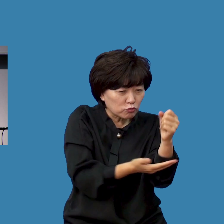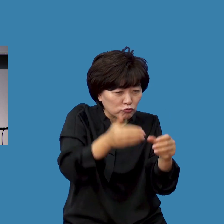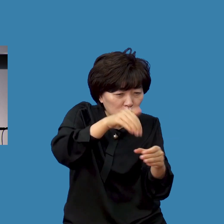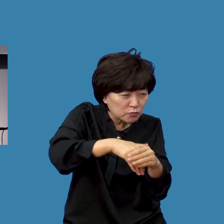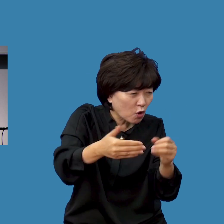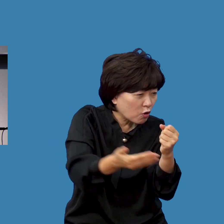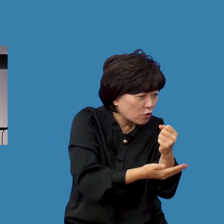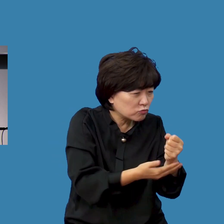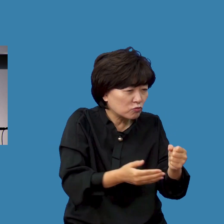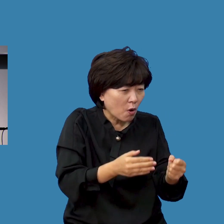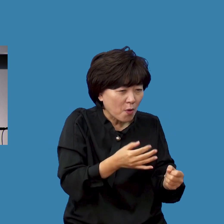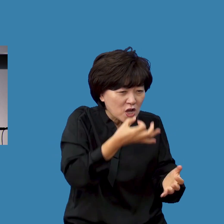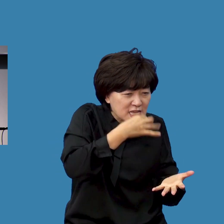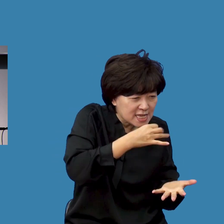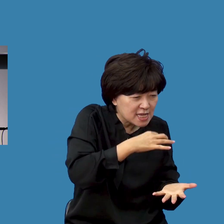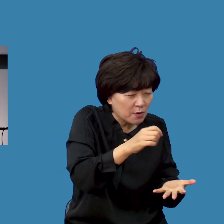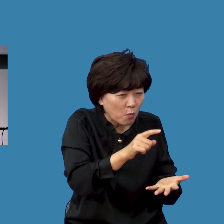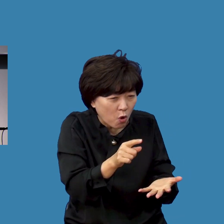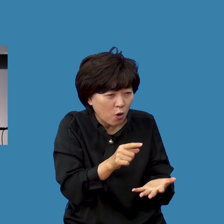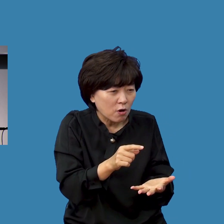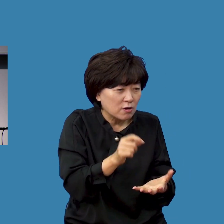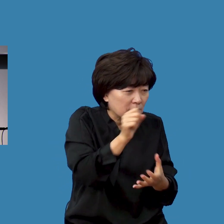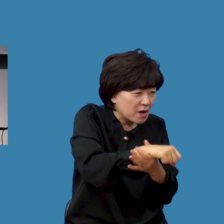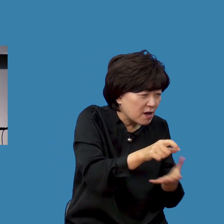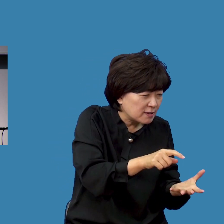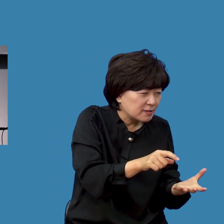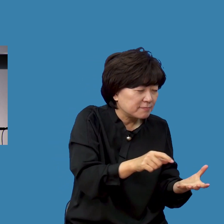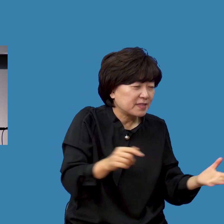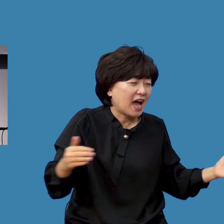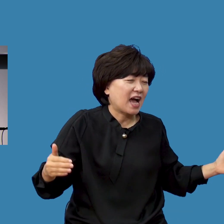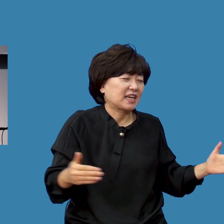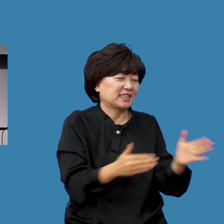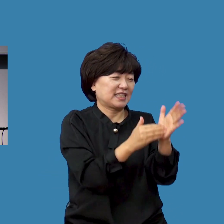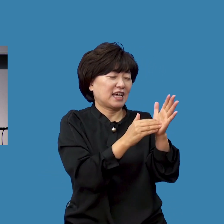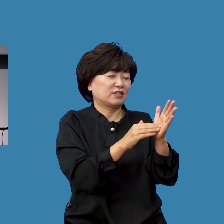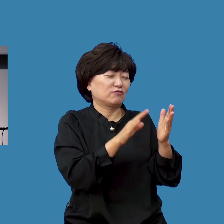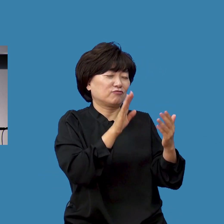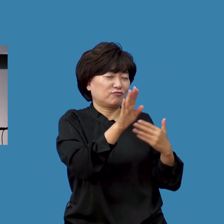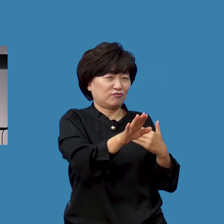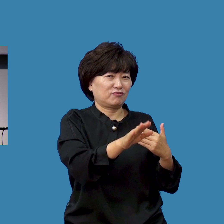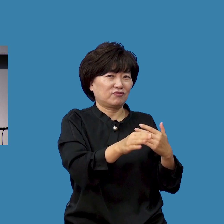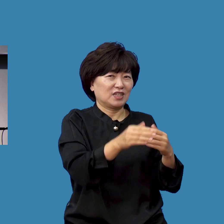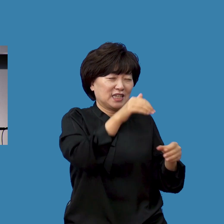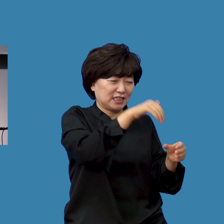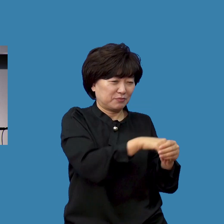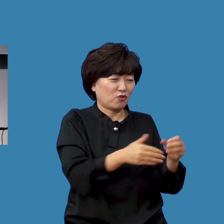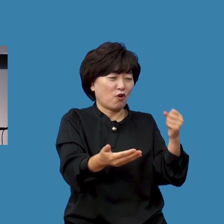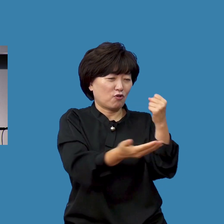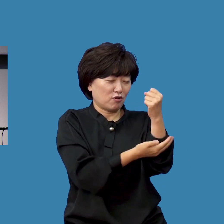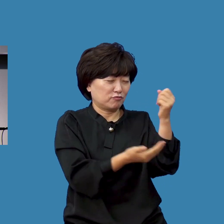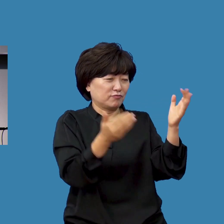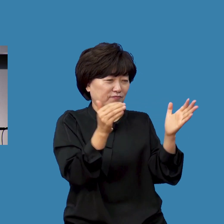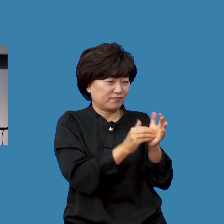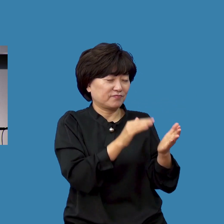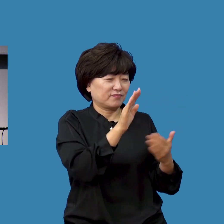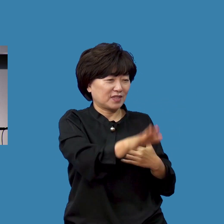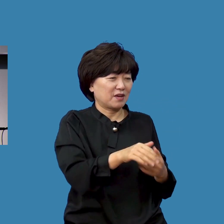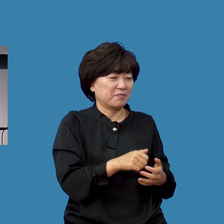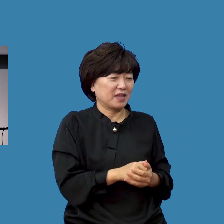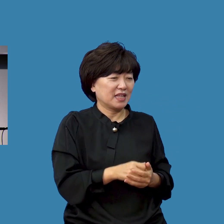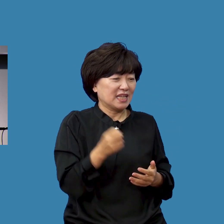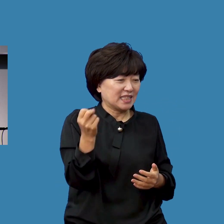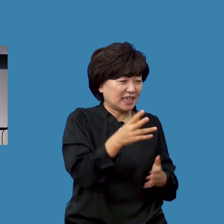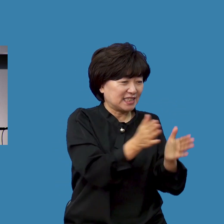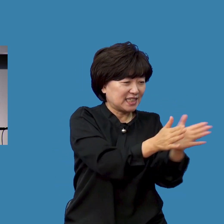거두는 일에 자꾸 우리가 시선이 가게 돼요. 그래서 하나님께서 한 바퀴 돌고 나잖아요. 한 번 심고